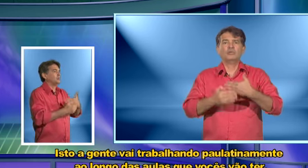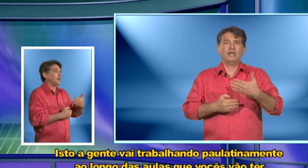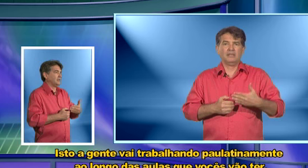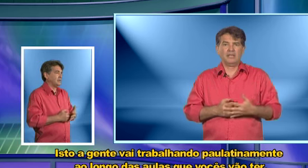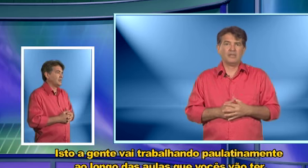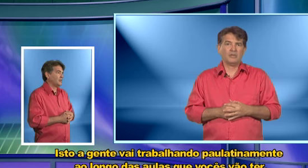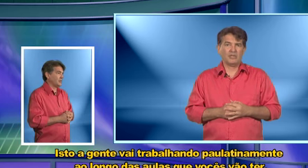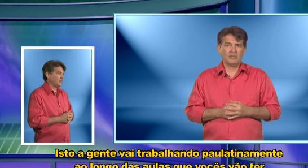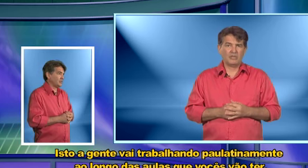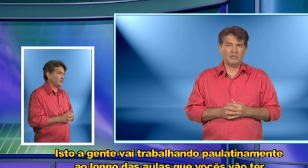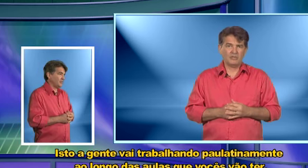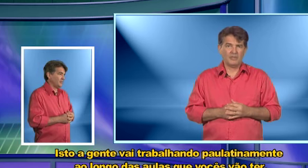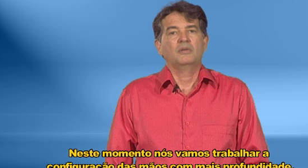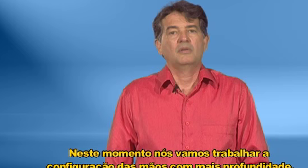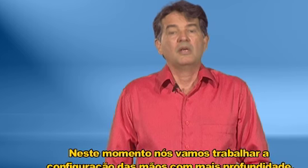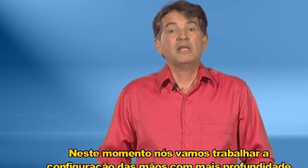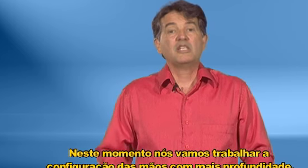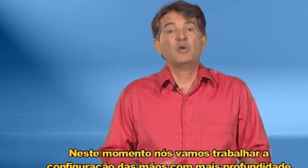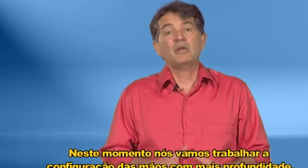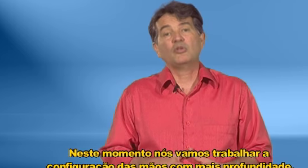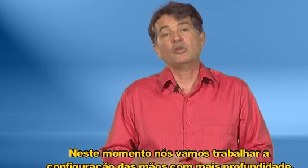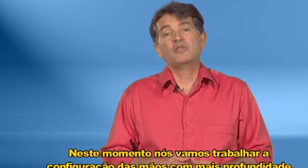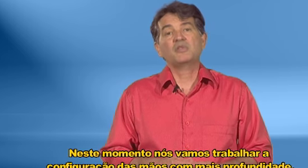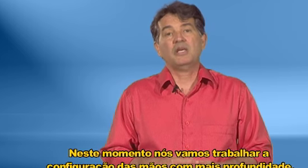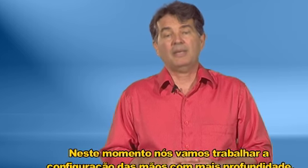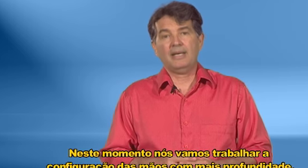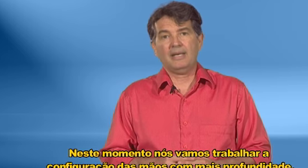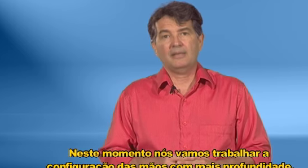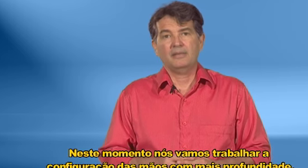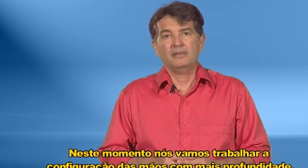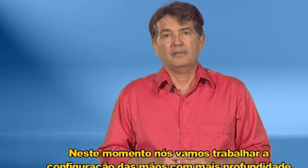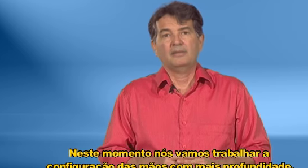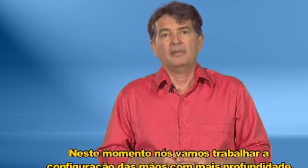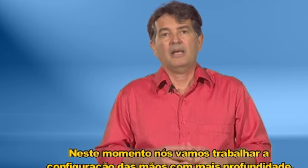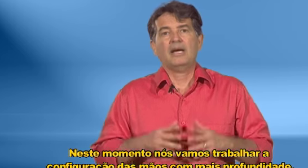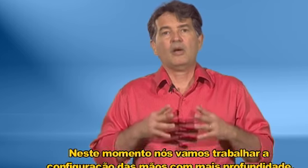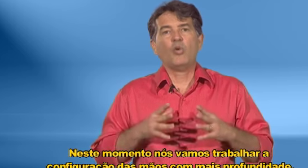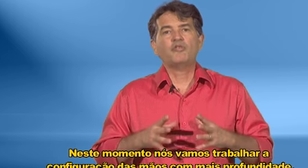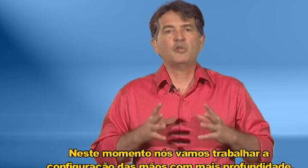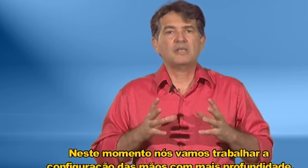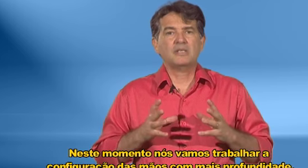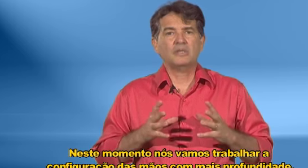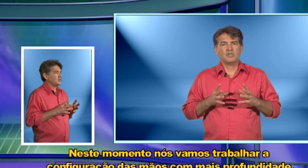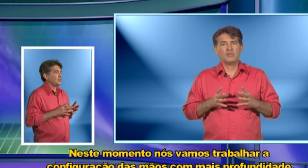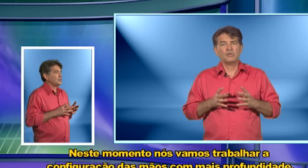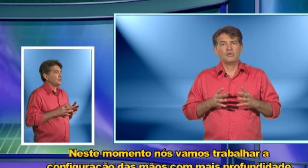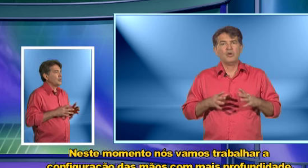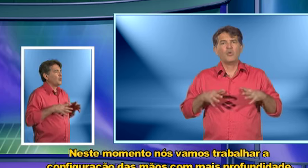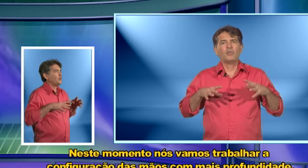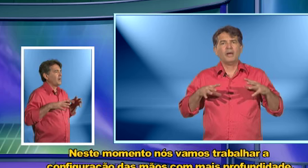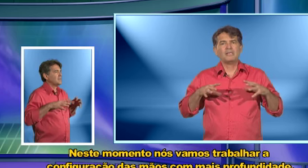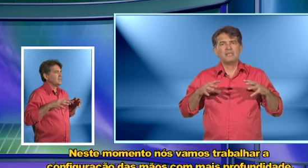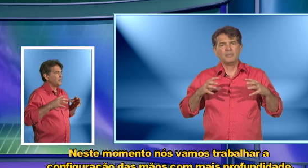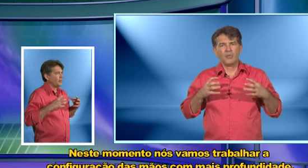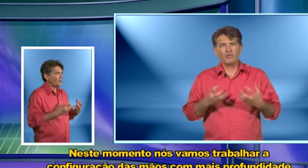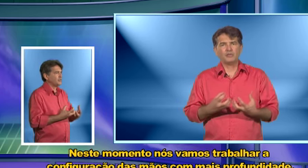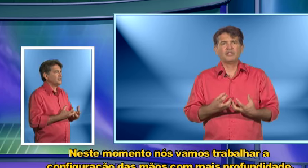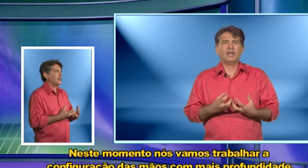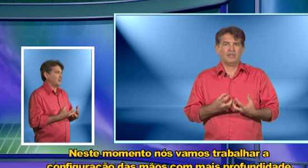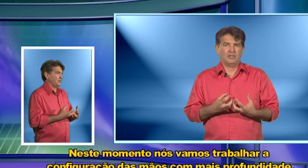ao longo das aulas que vocês vão ver. Nesse momento, nós vamos trabalhar a configuração das mãos com